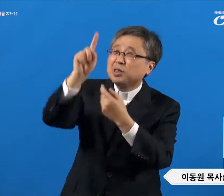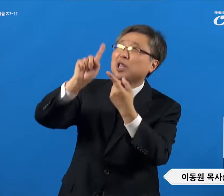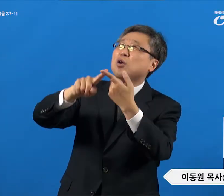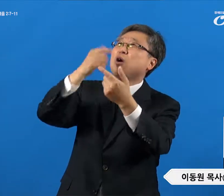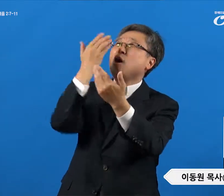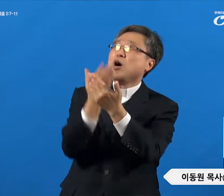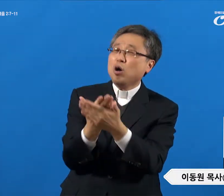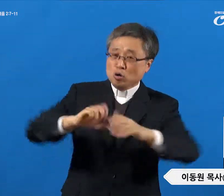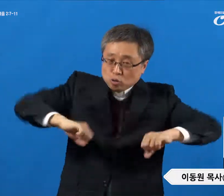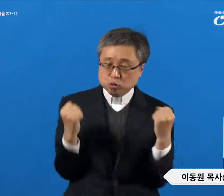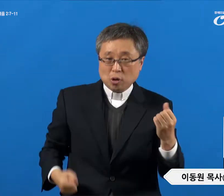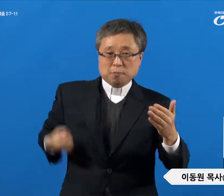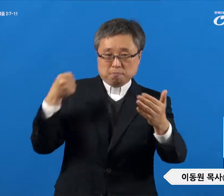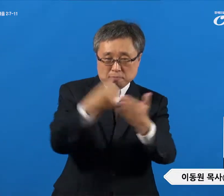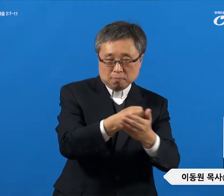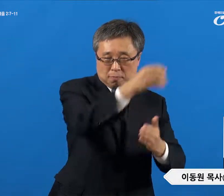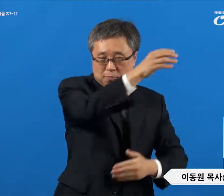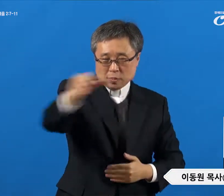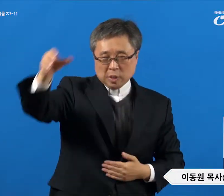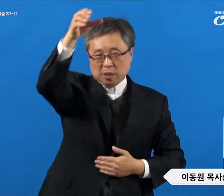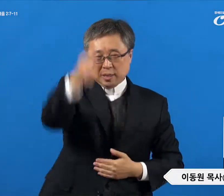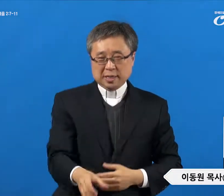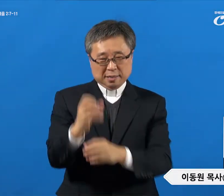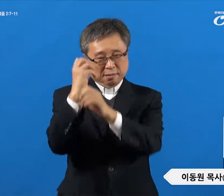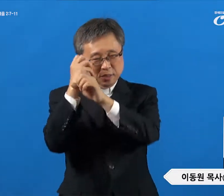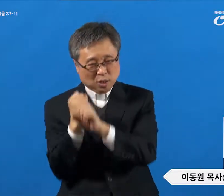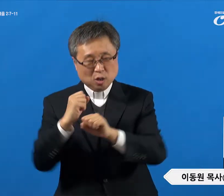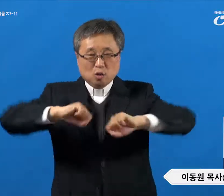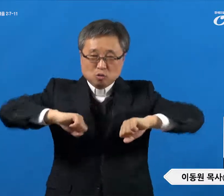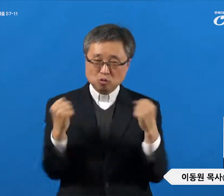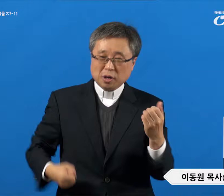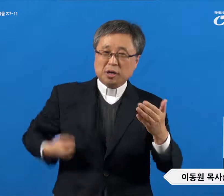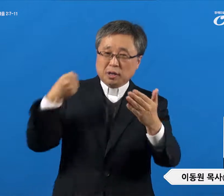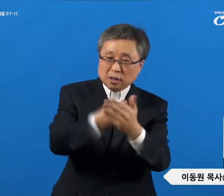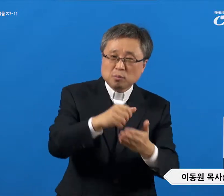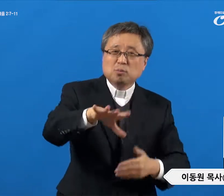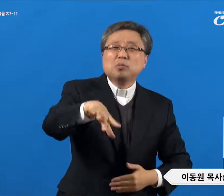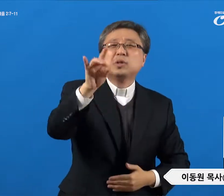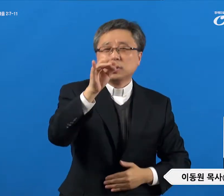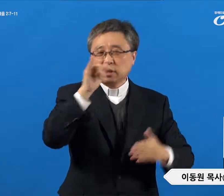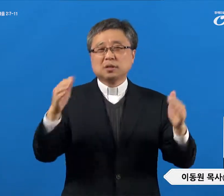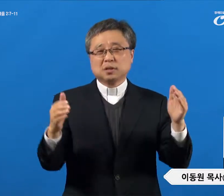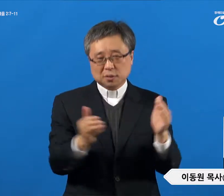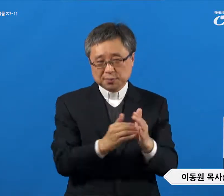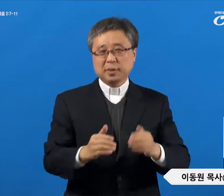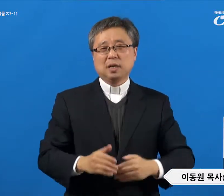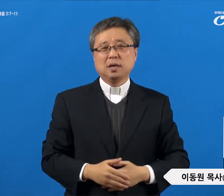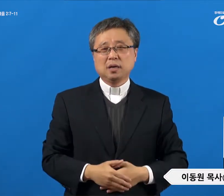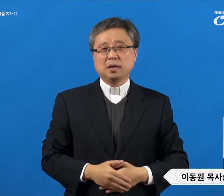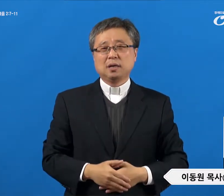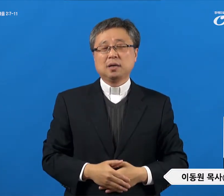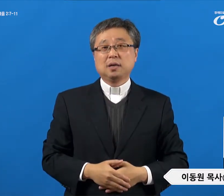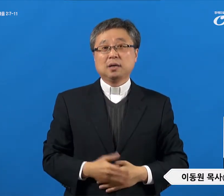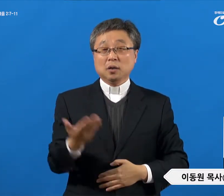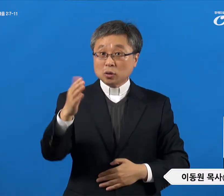순종의 결단, 십자가를 지는 순종의 결단이 그분에게 먼저 왔던 것입니다. 근데 우리는 그 고생이